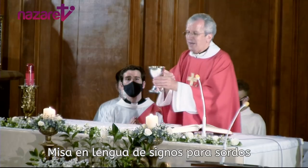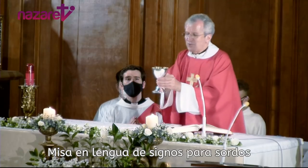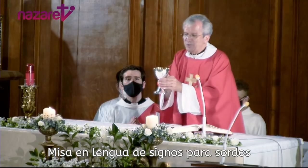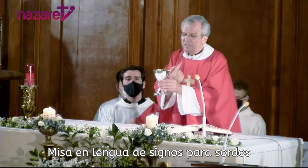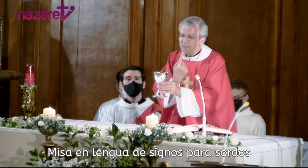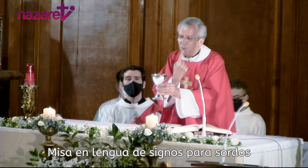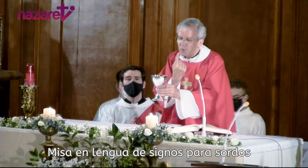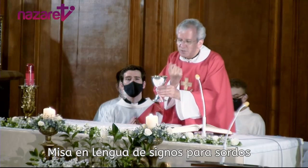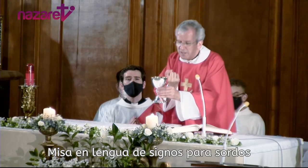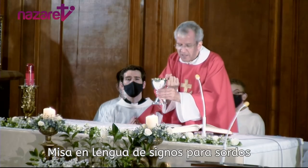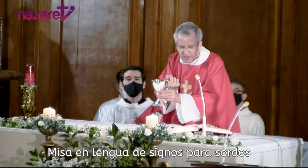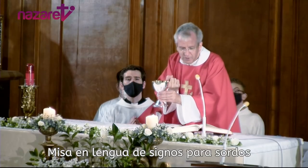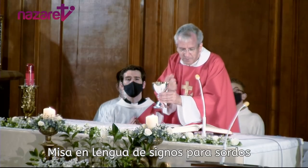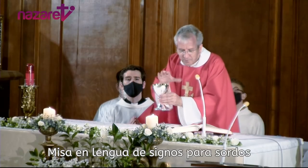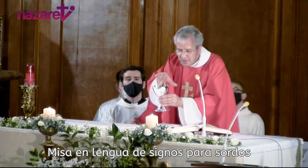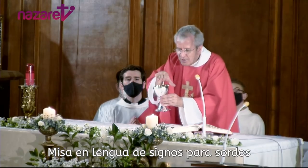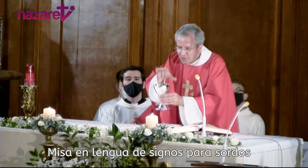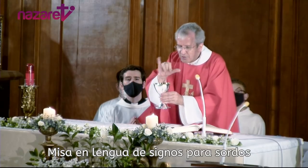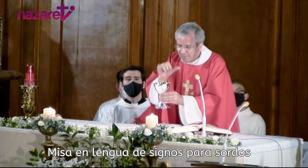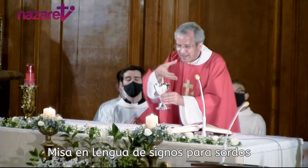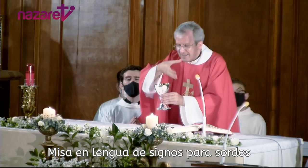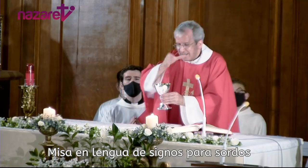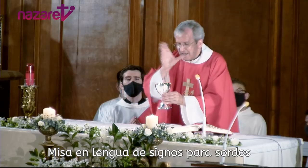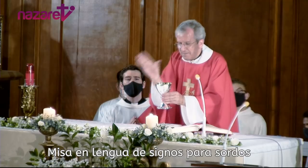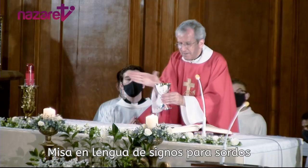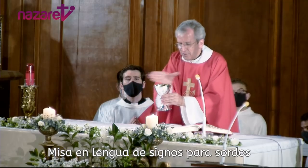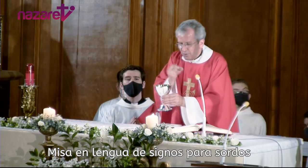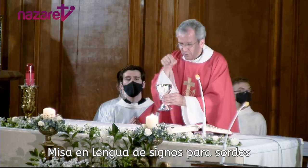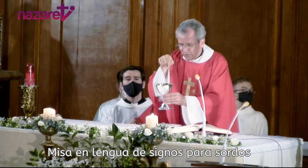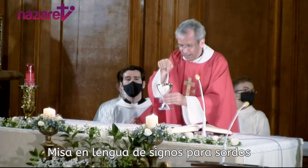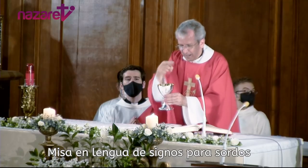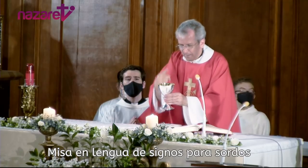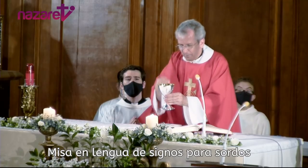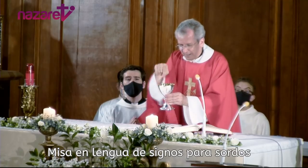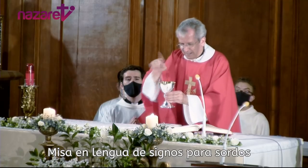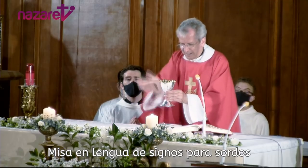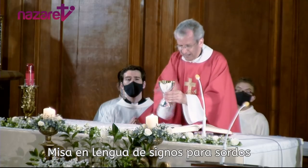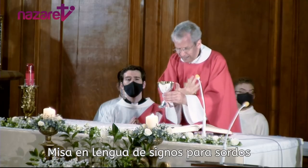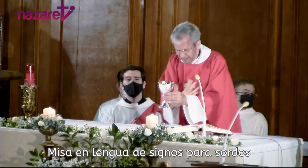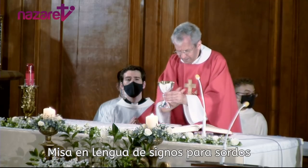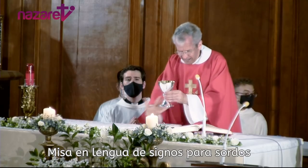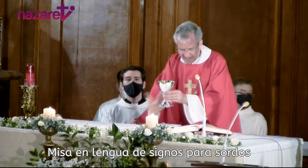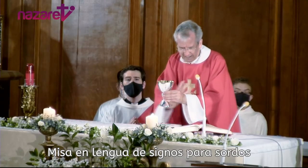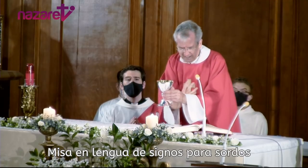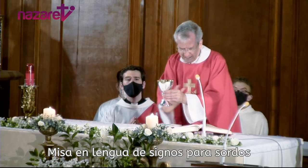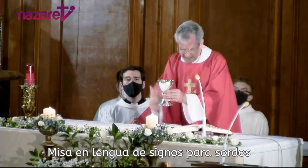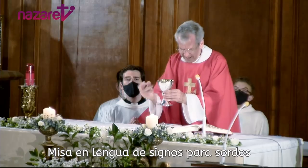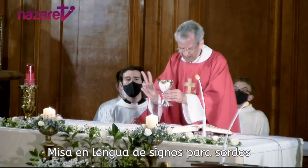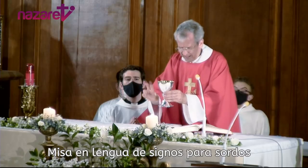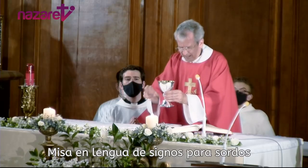sus discípulos, diciendo: Tomad y bebed todos de él, porque este es el cáliz de mi sangre, sangre de la